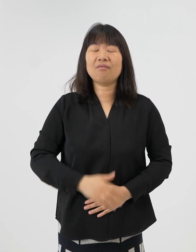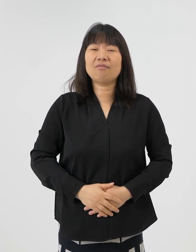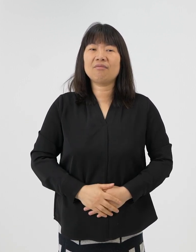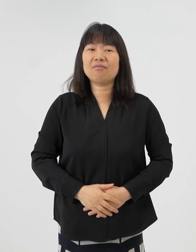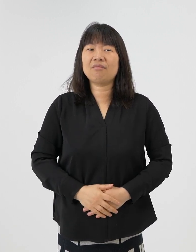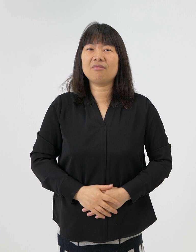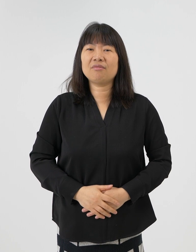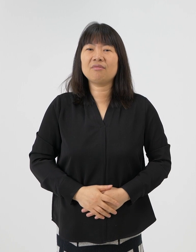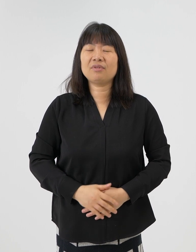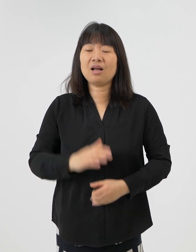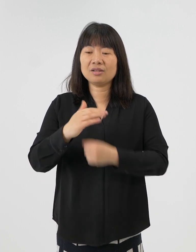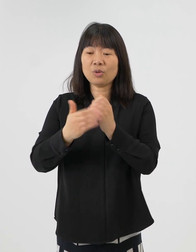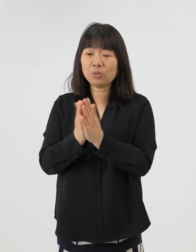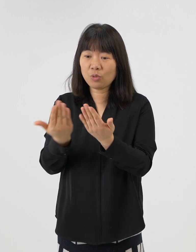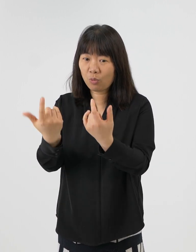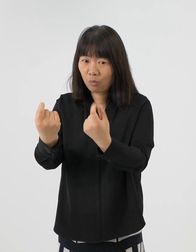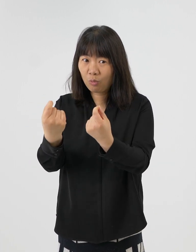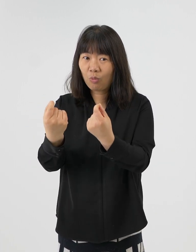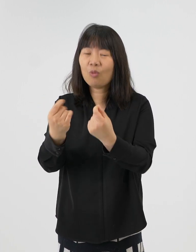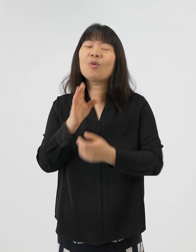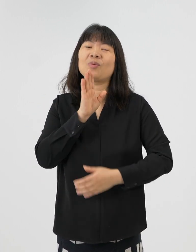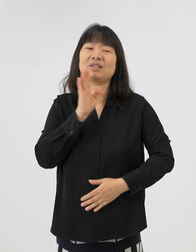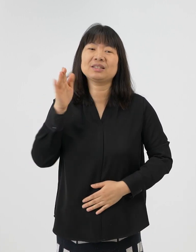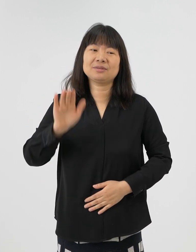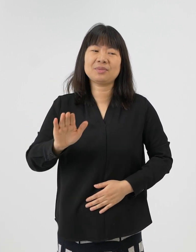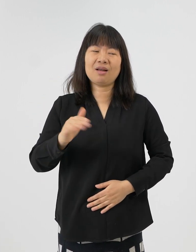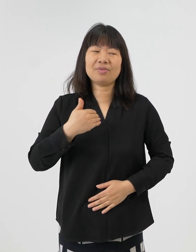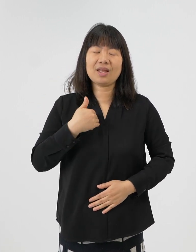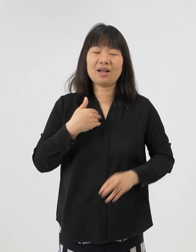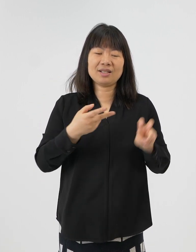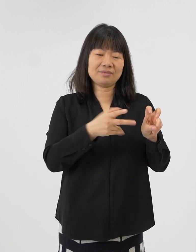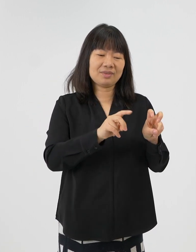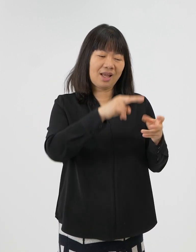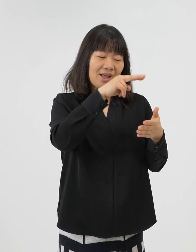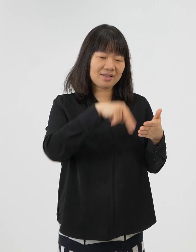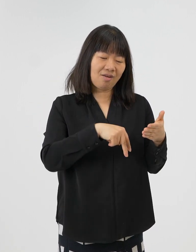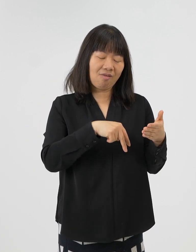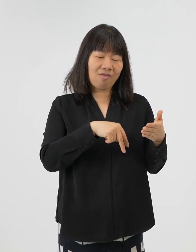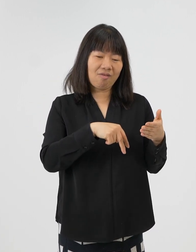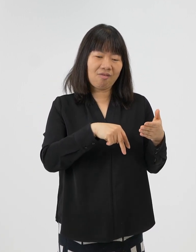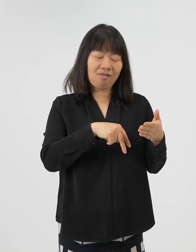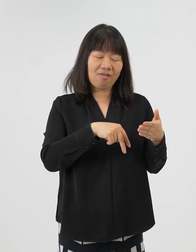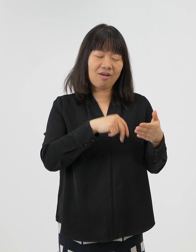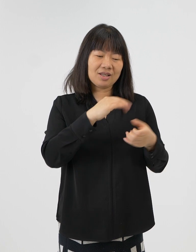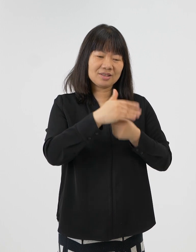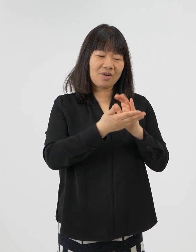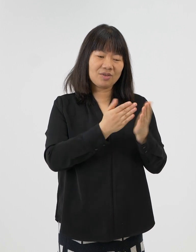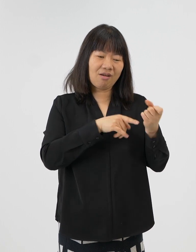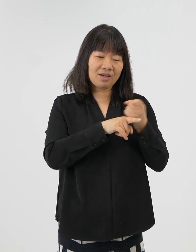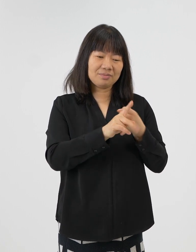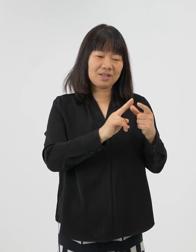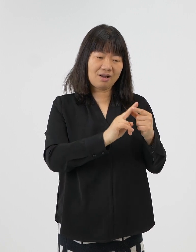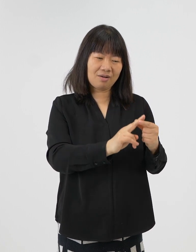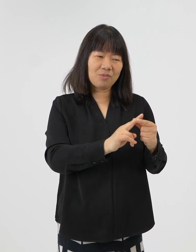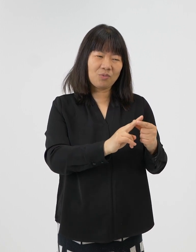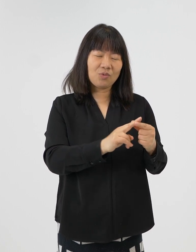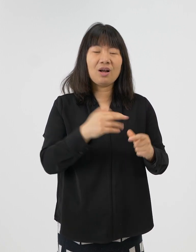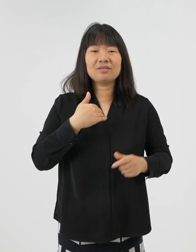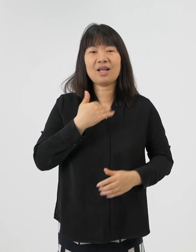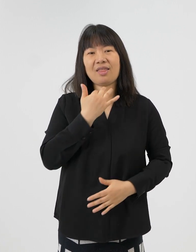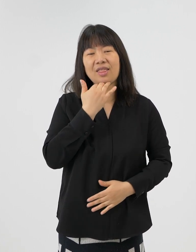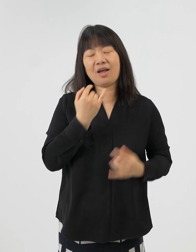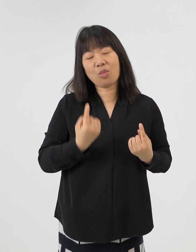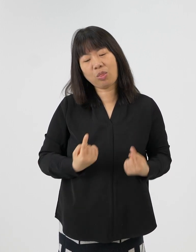마찬가지지만 성경도 마찬가지예요. 내가 20대 때 읽었던 성경의 의미와 또